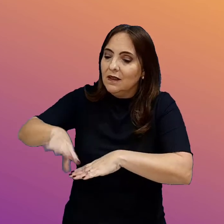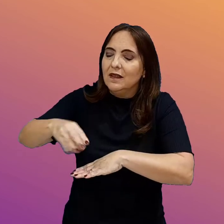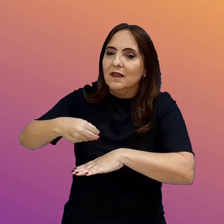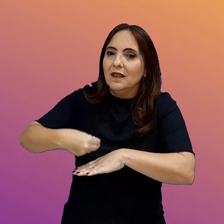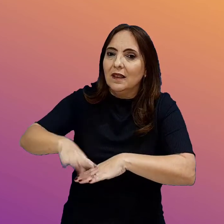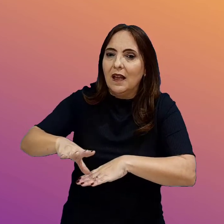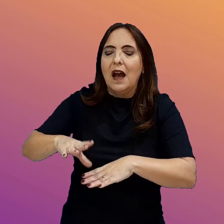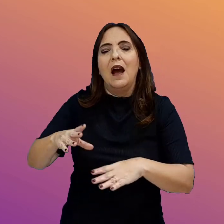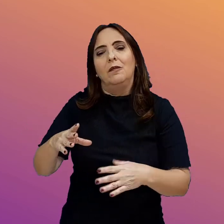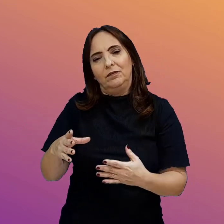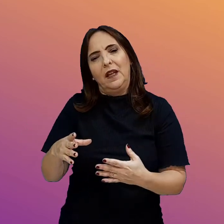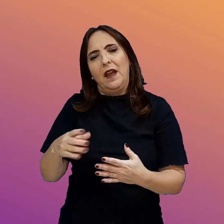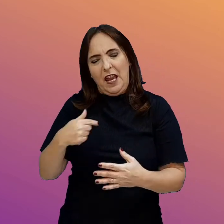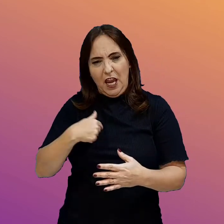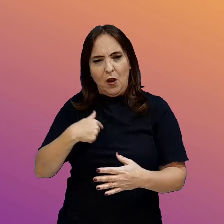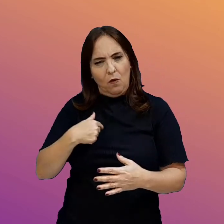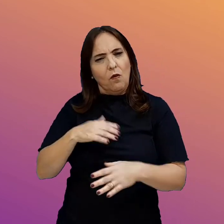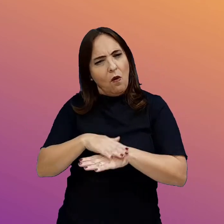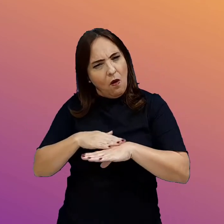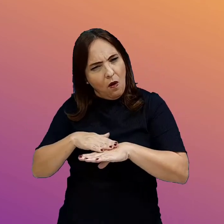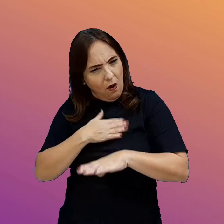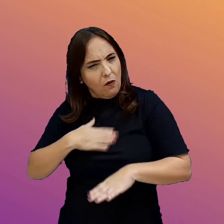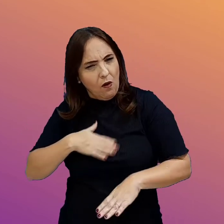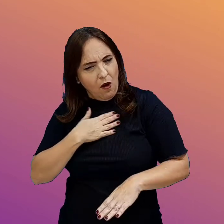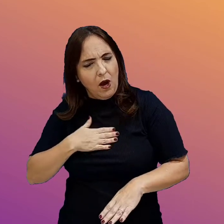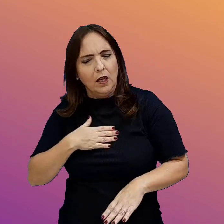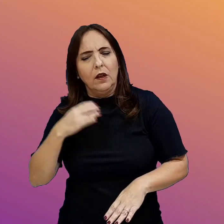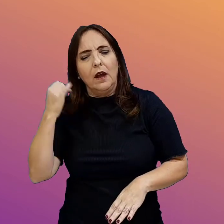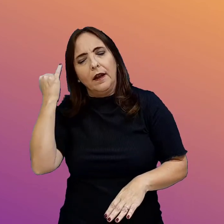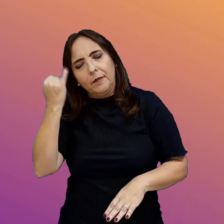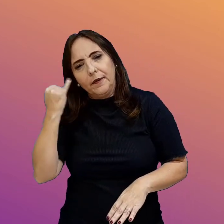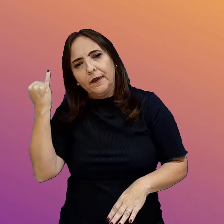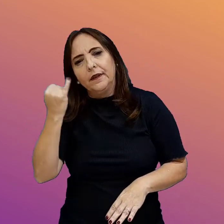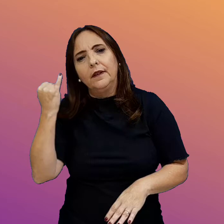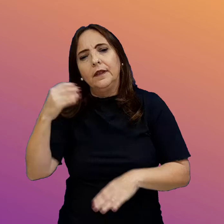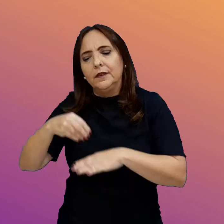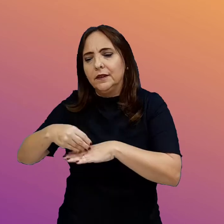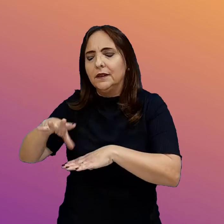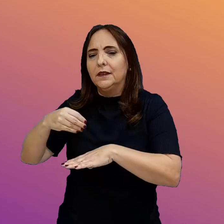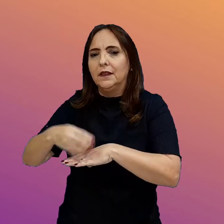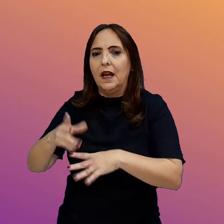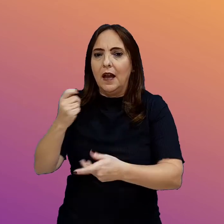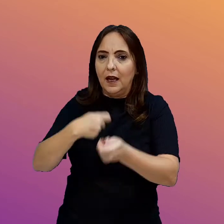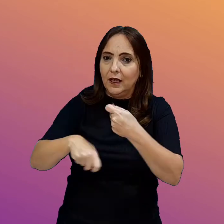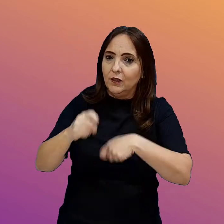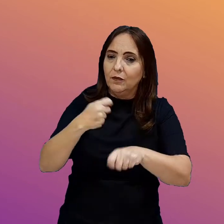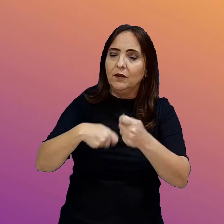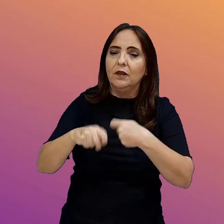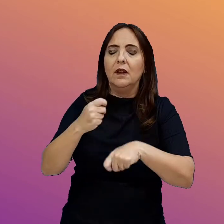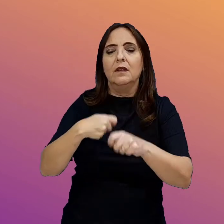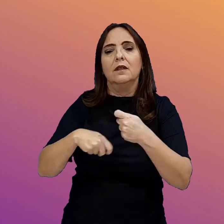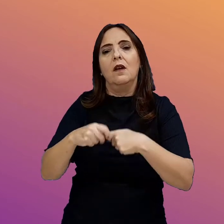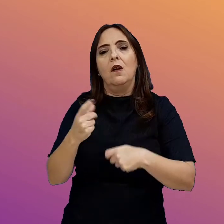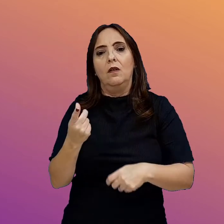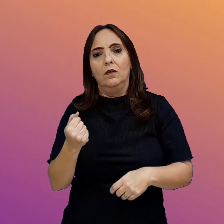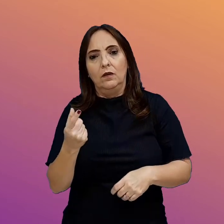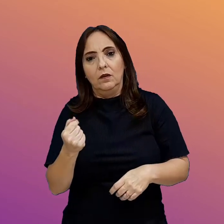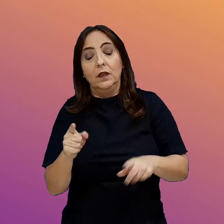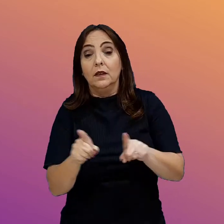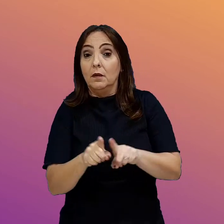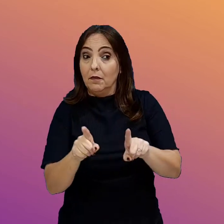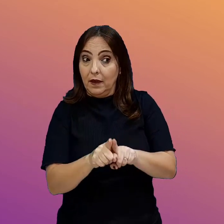administração financeira, para ensinar um mínimo de como é que se olha para o